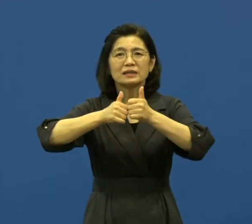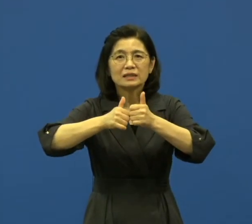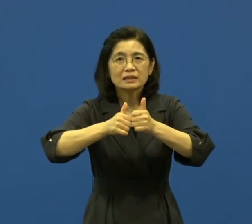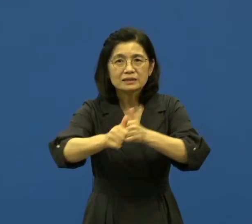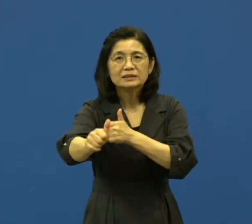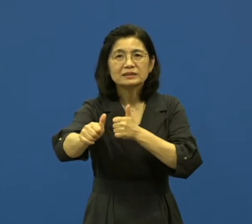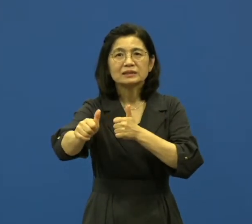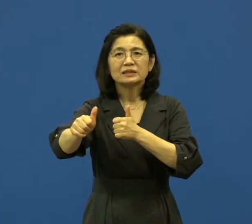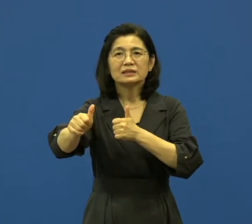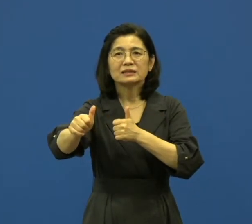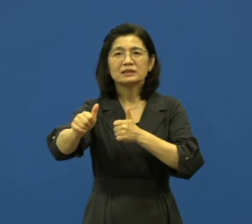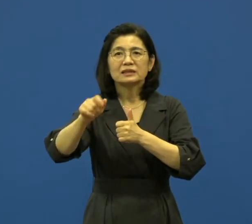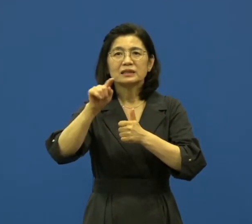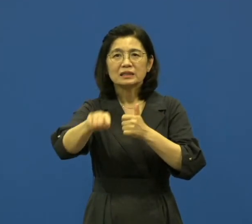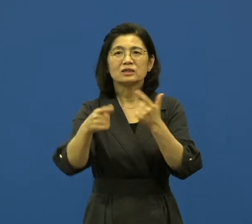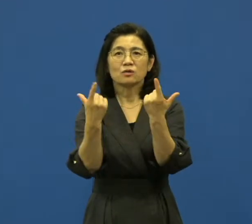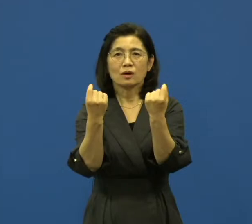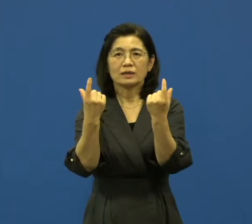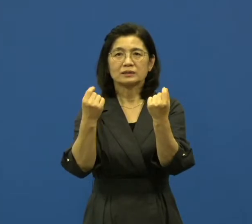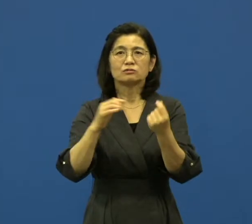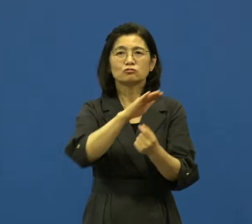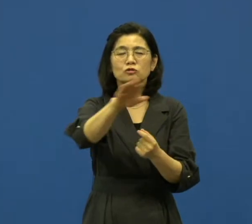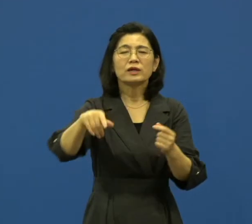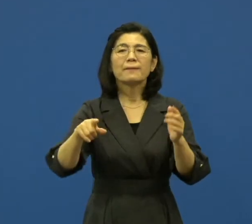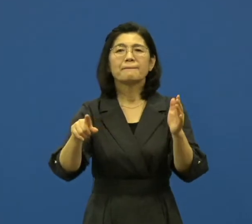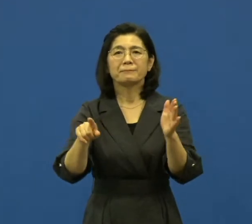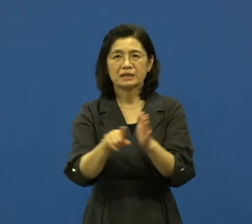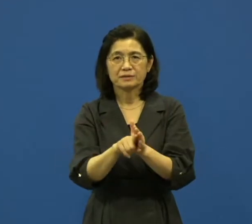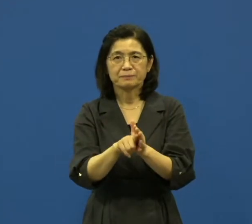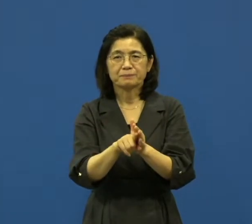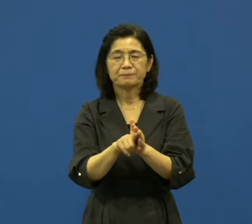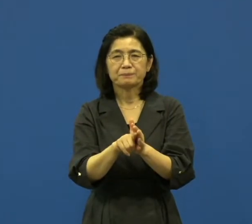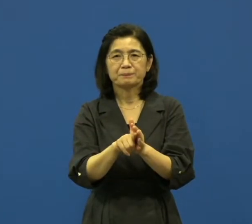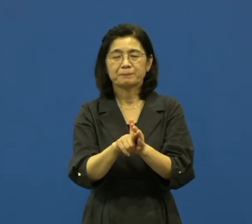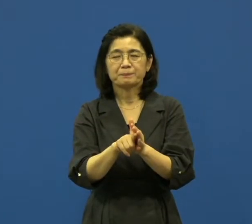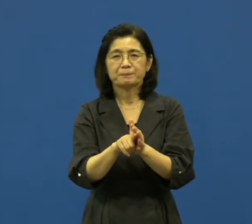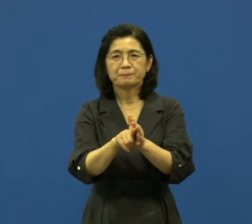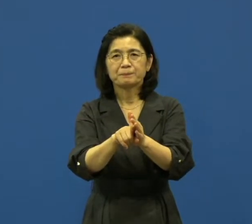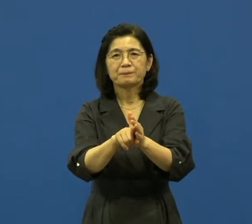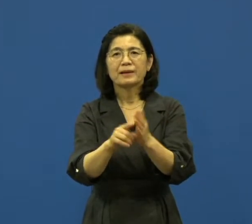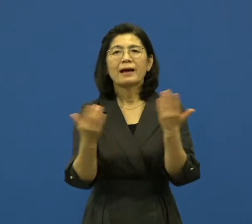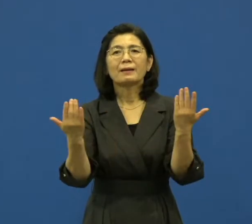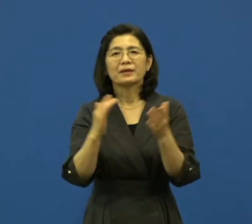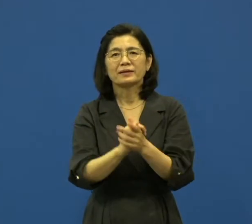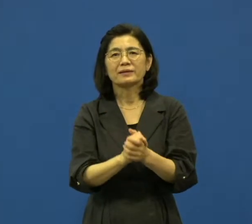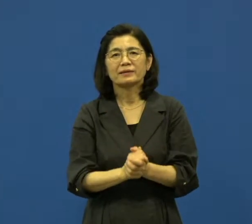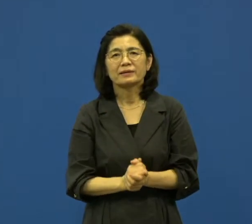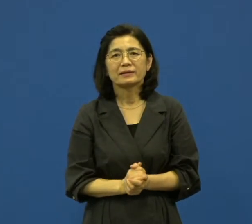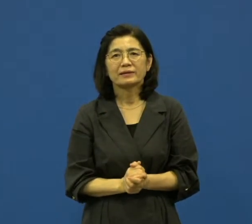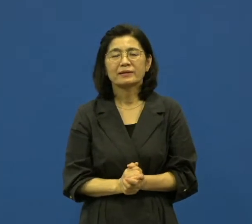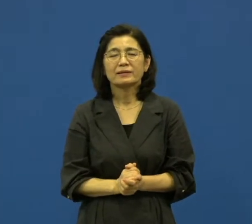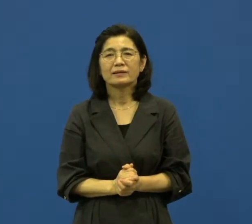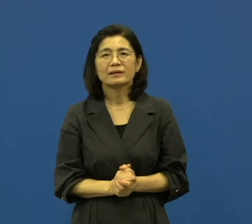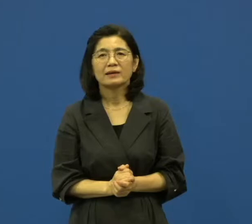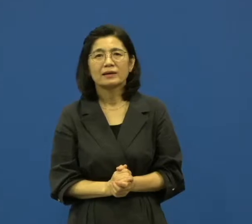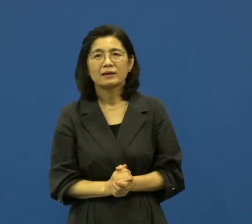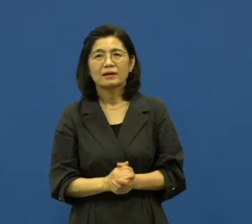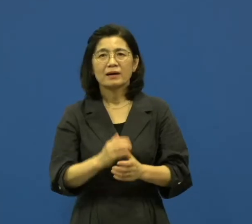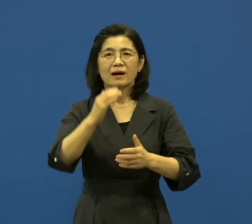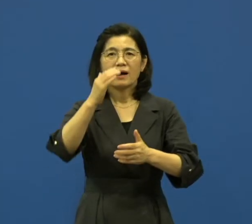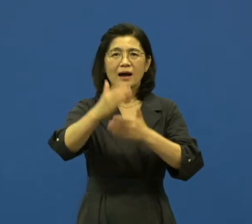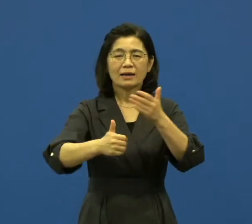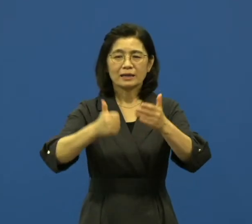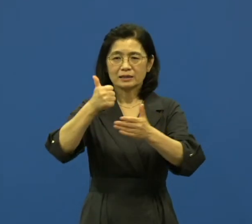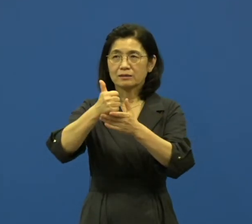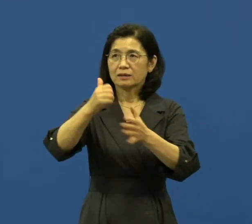세상을 이기는 승리는 이것이니 우리의 믿음입니다. 아멘. 여러분, 하나님에게